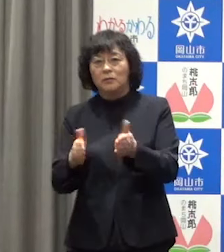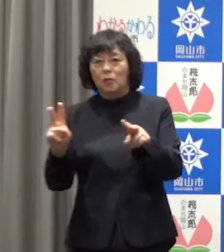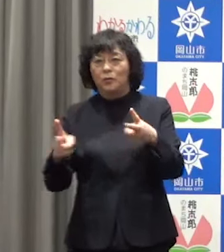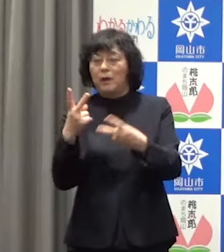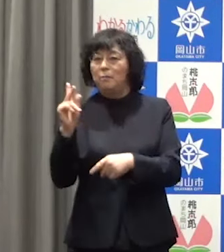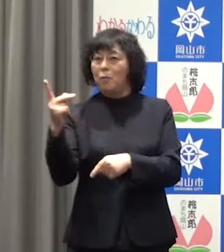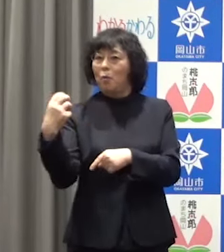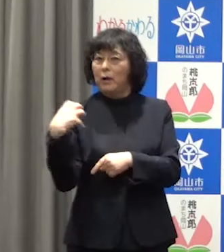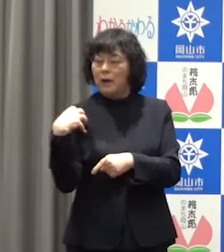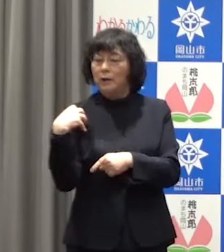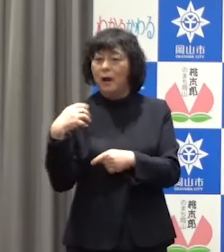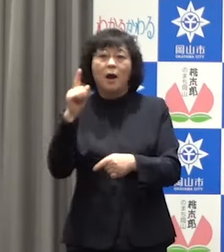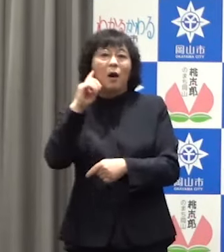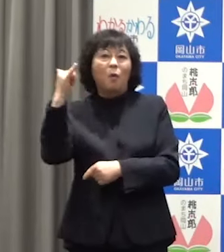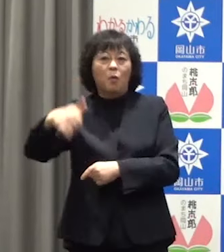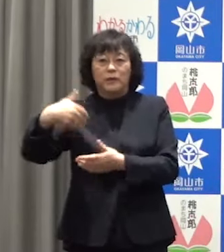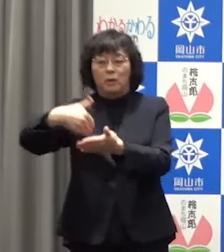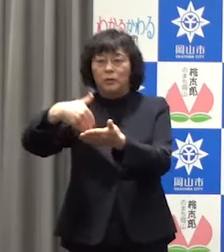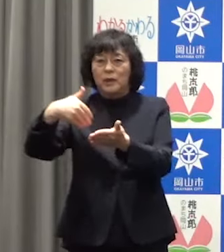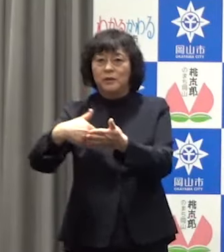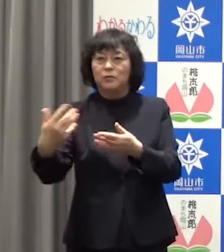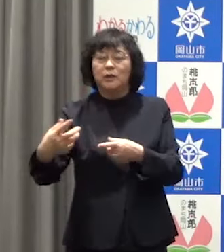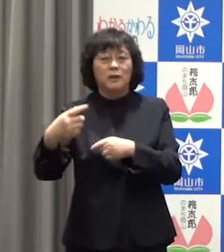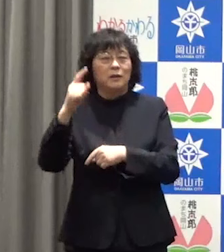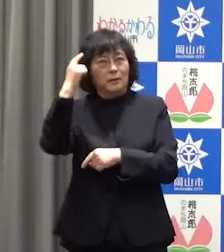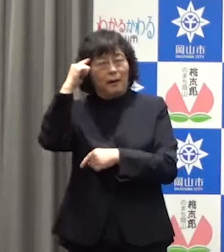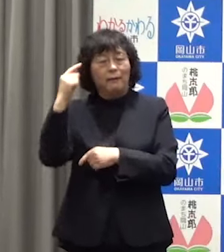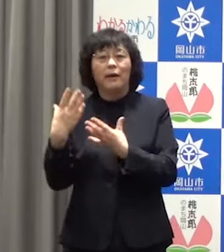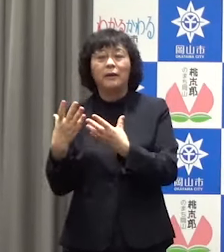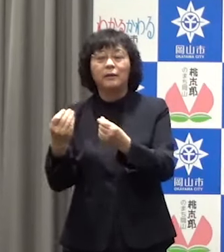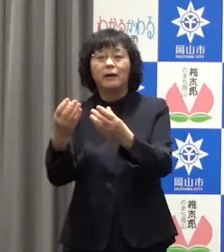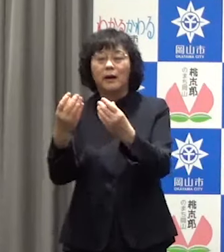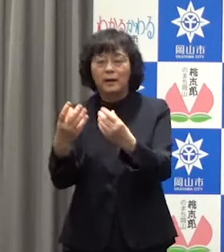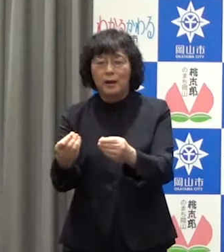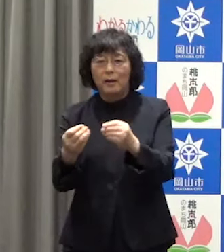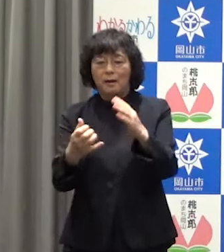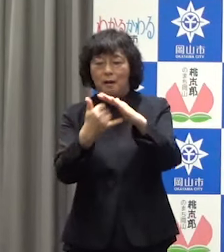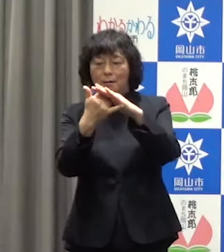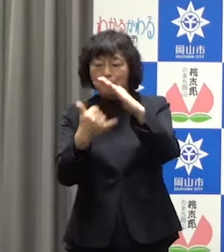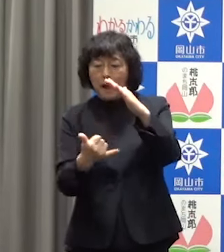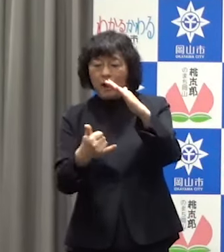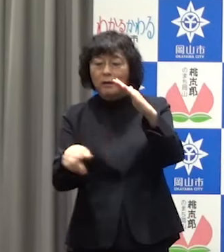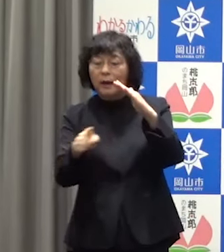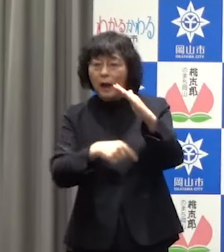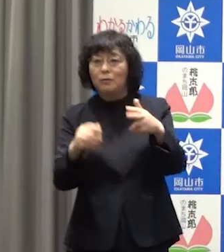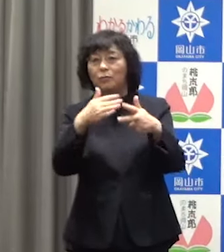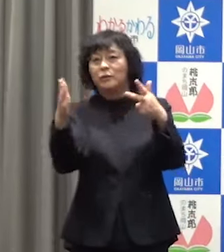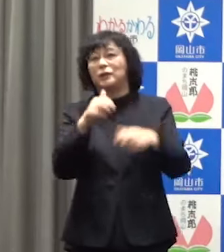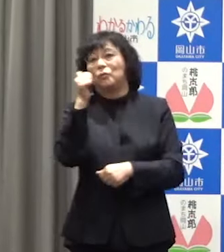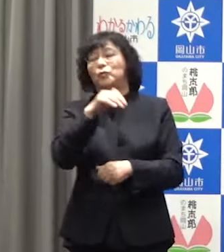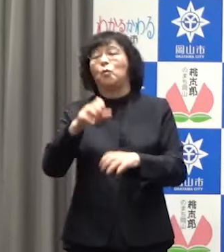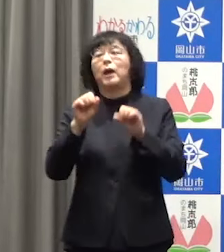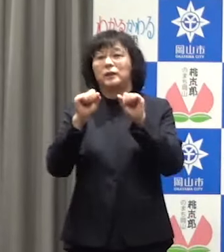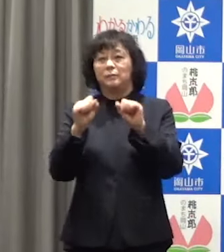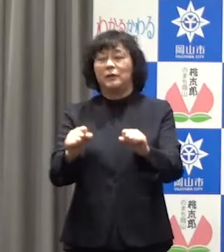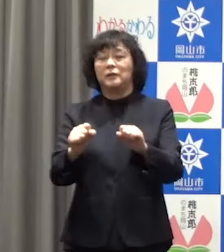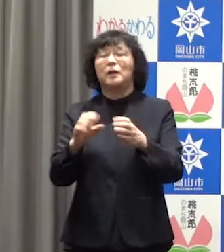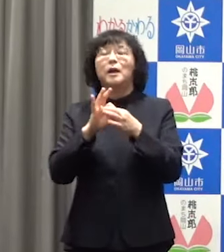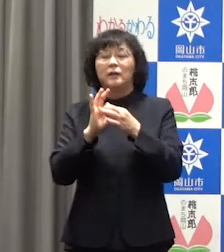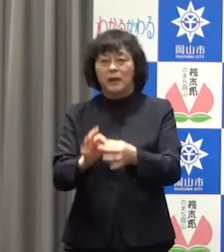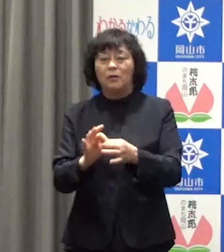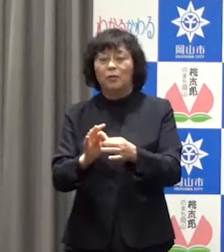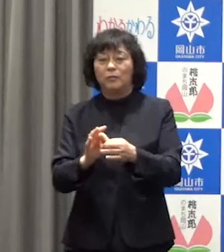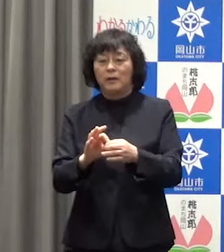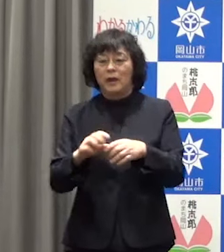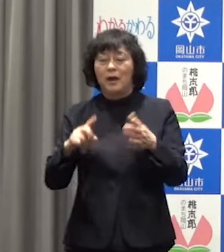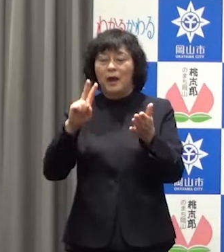者のニーズに寄り添いながら、通園が可能な空きのある施設を紹介していくので、未入園の方はぜひ相談